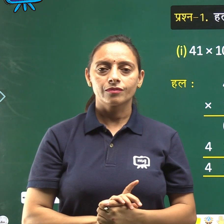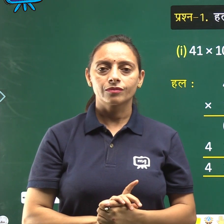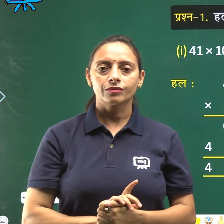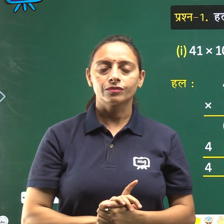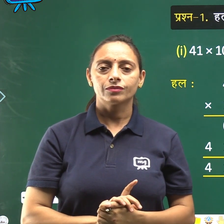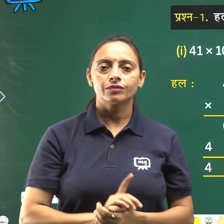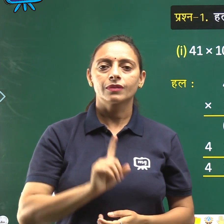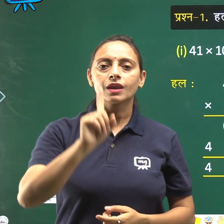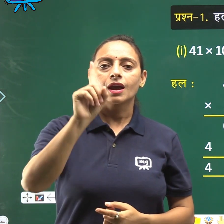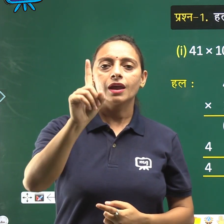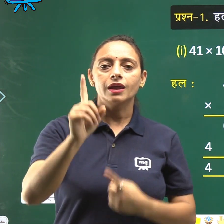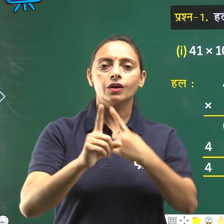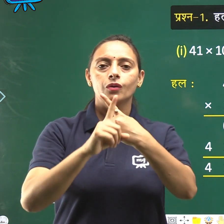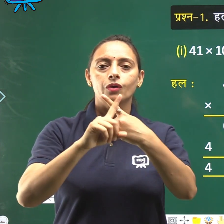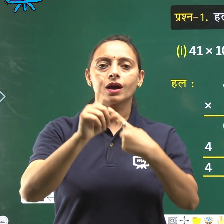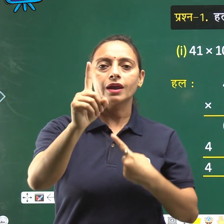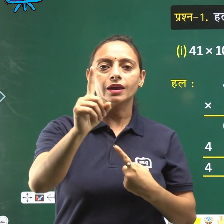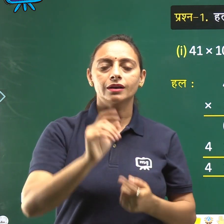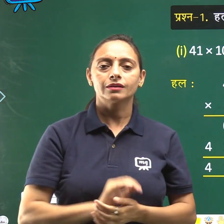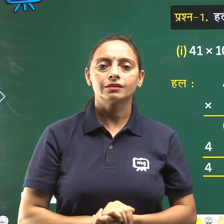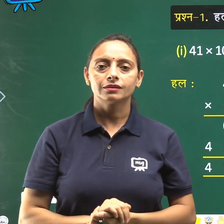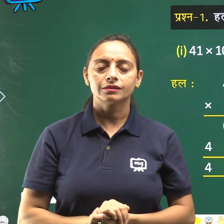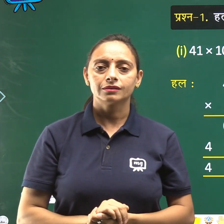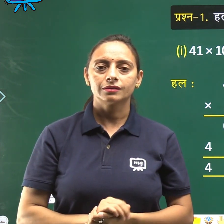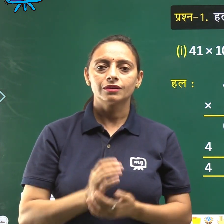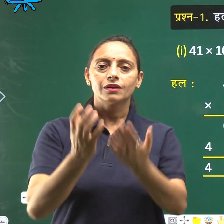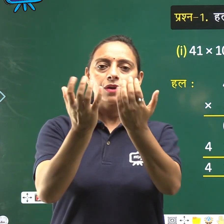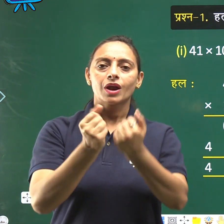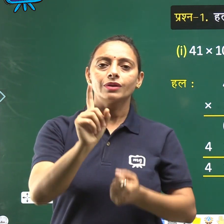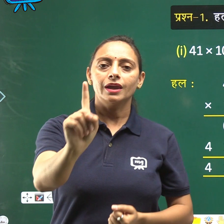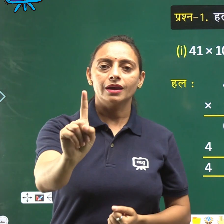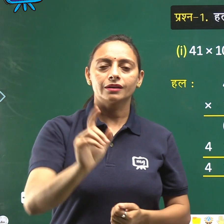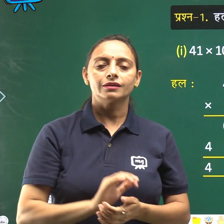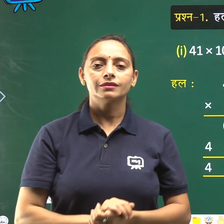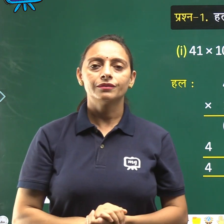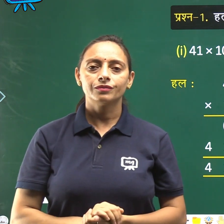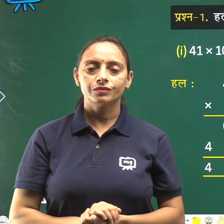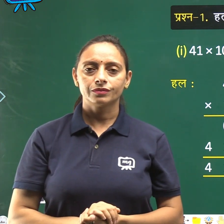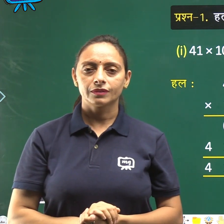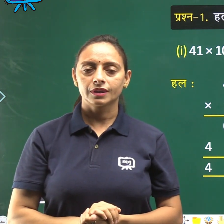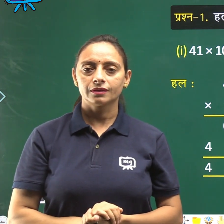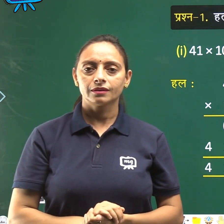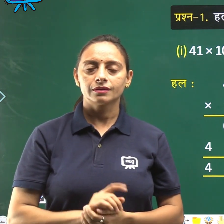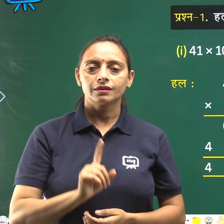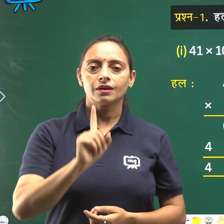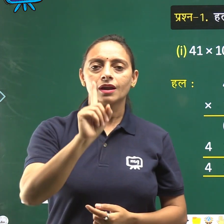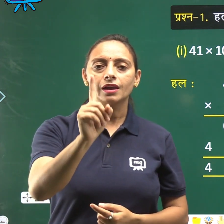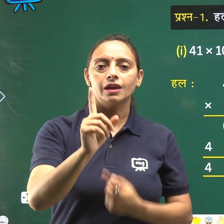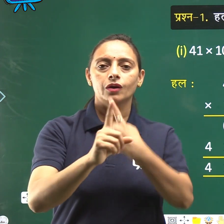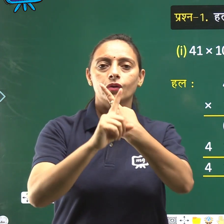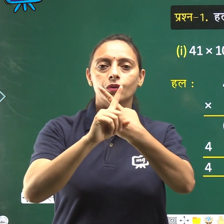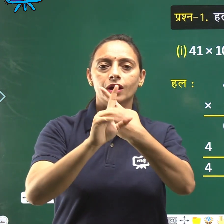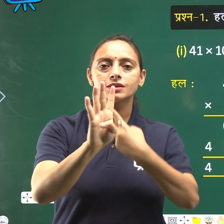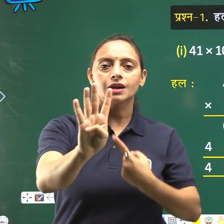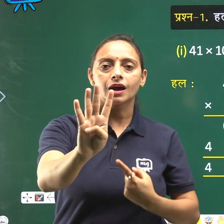1 को 1 से गुणा किया तो 1 प्राप्त हुआ। 1 को 4 से गुणा किया